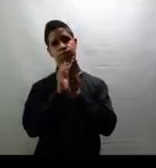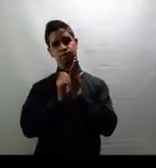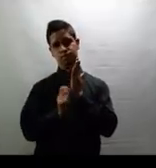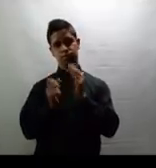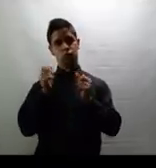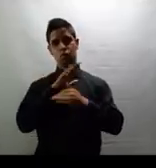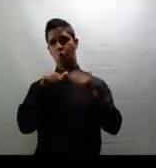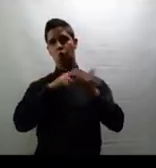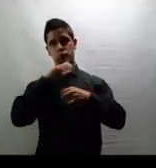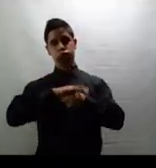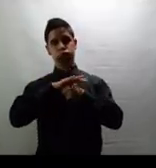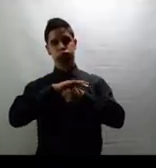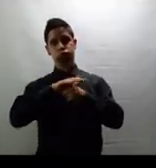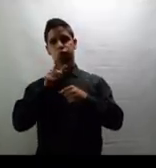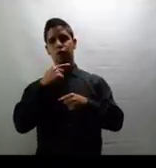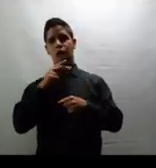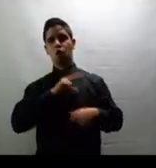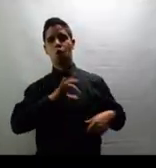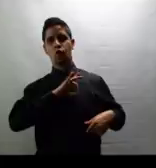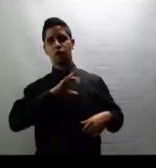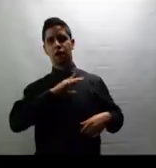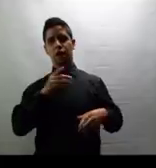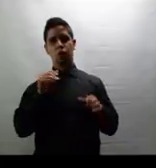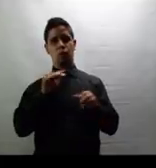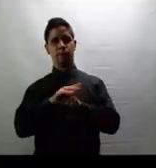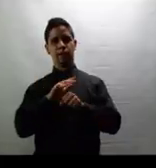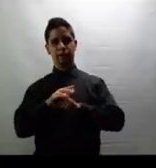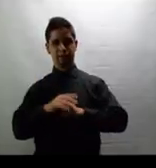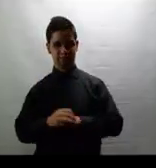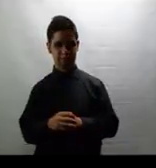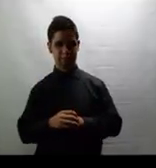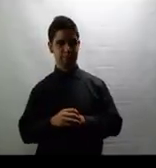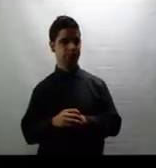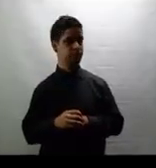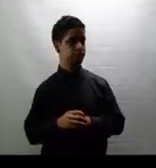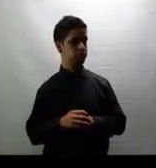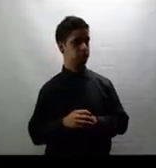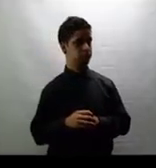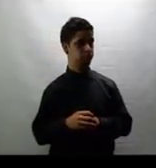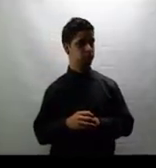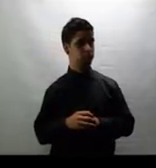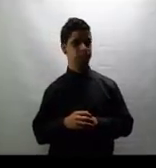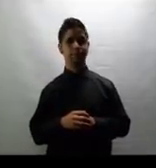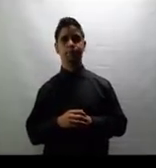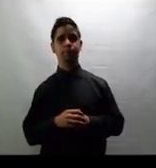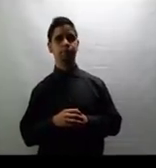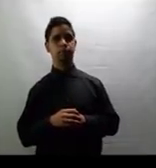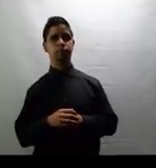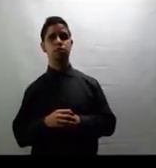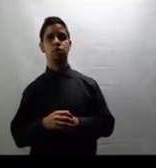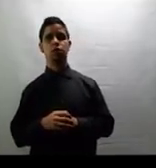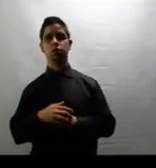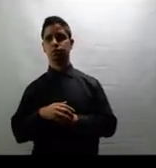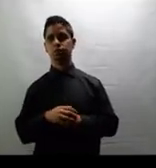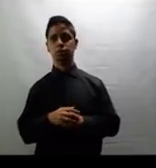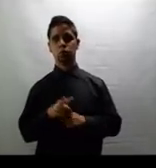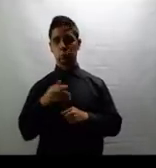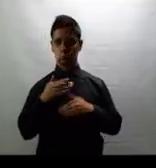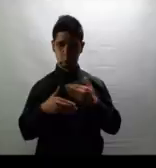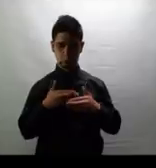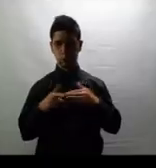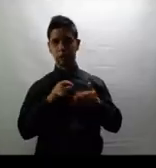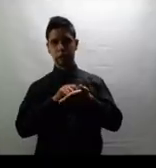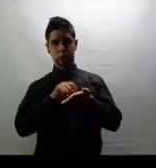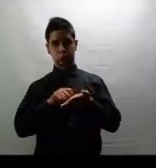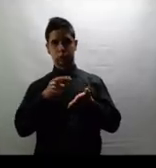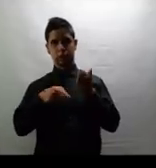una novela completa el ejercicio de escritura ayuda a racionalizar los problemas y darles una dimensión real y así no